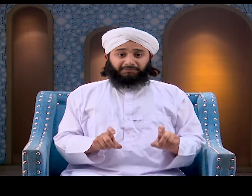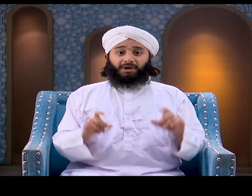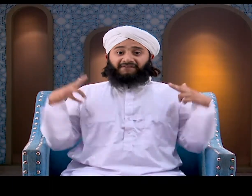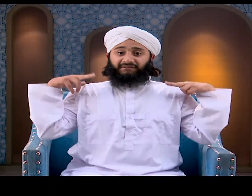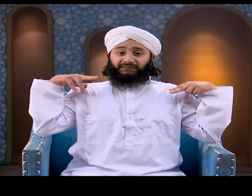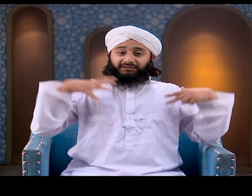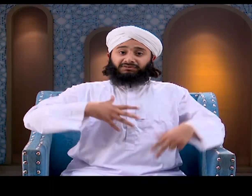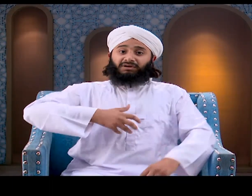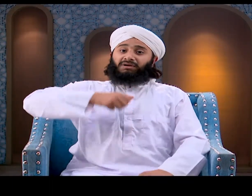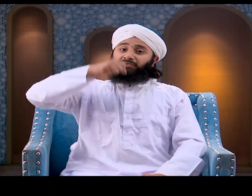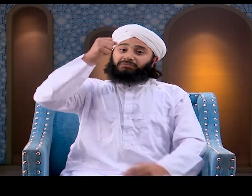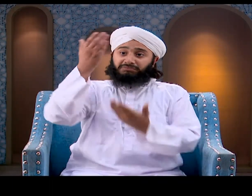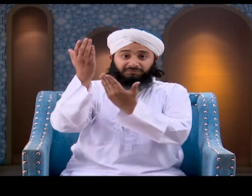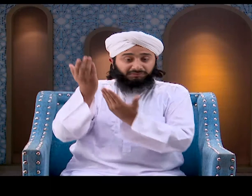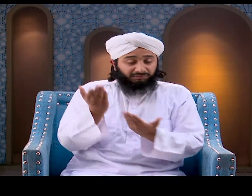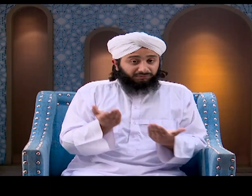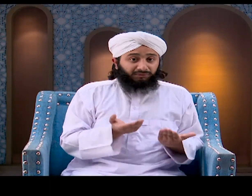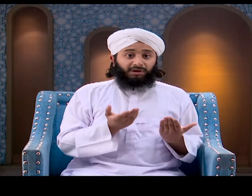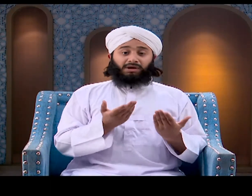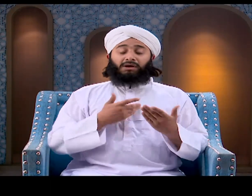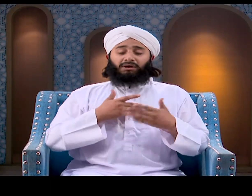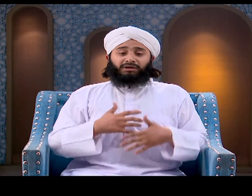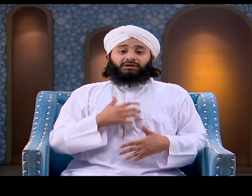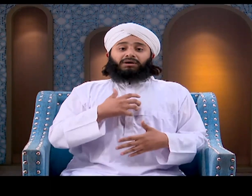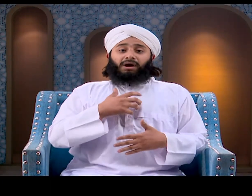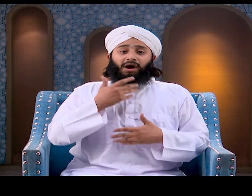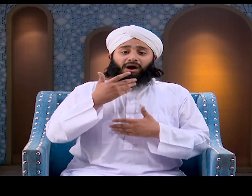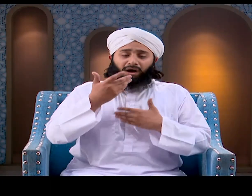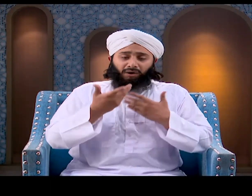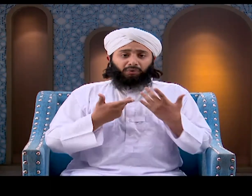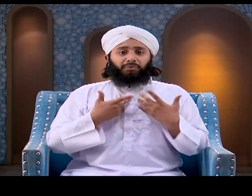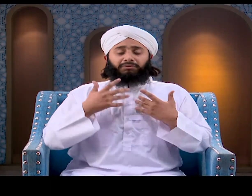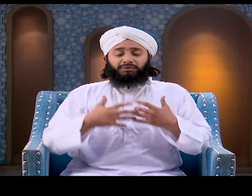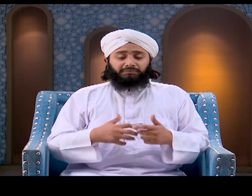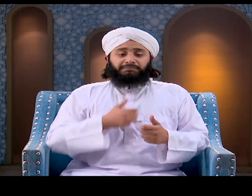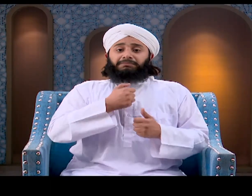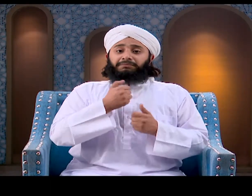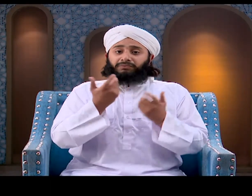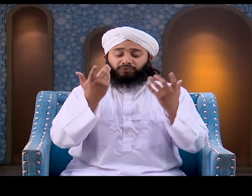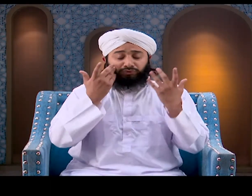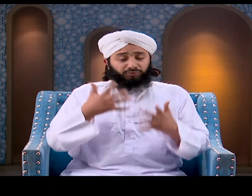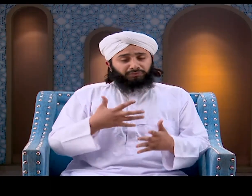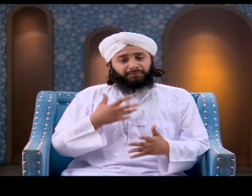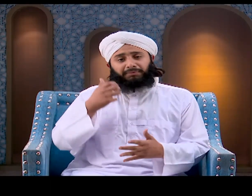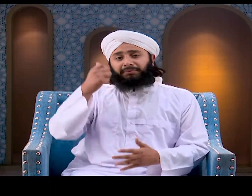علیہ السلام تشریف لائیں گے. سانس اٹکے گی، آخری ہچکی آئے گی اور روح جسم سے جدا ہو جائے